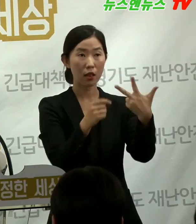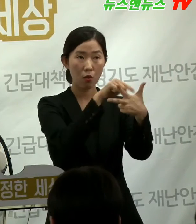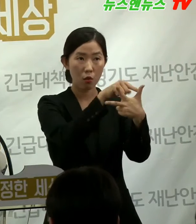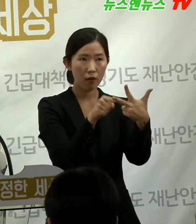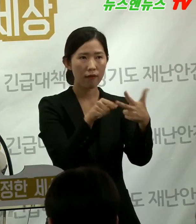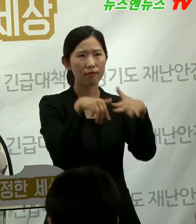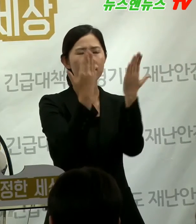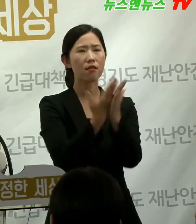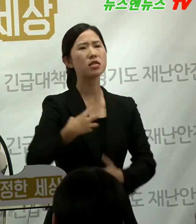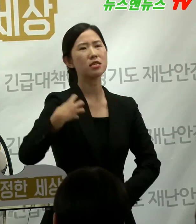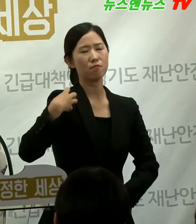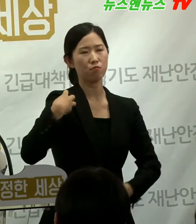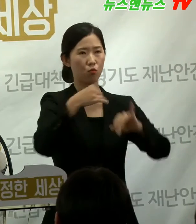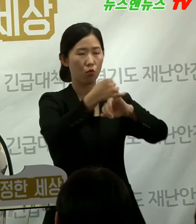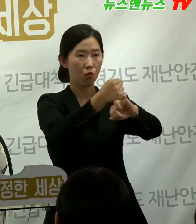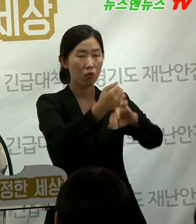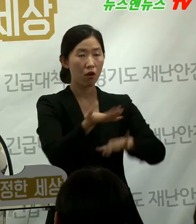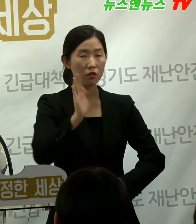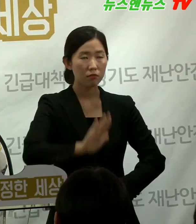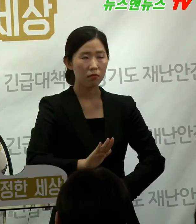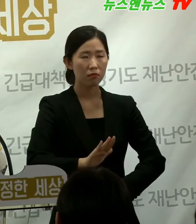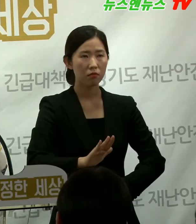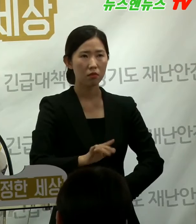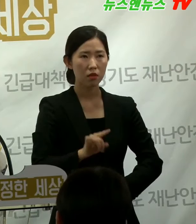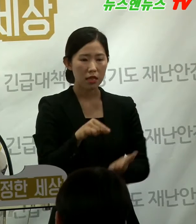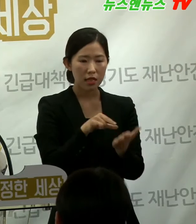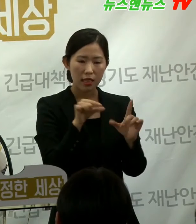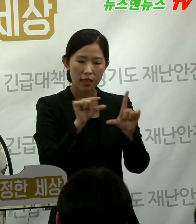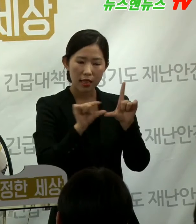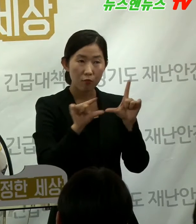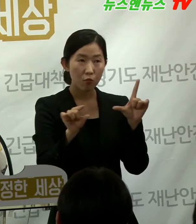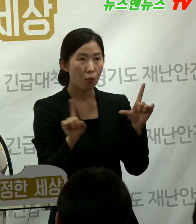부분은 이건 이제 노력할 것이라고 되어 있어서